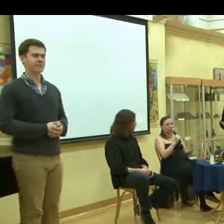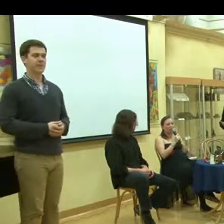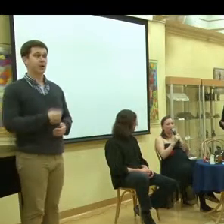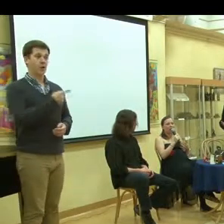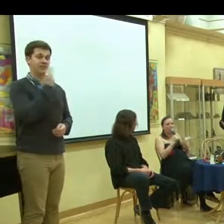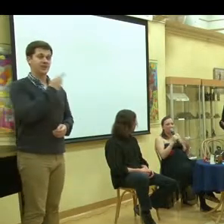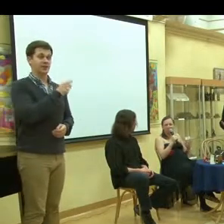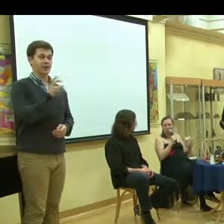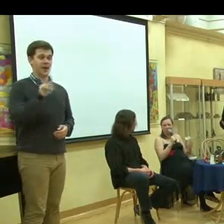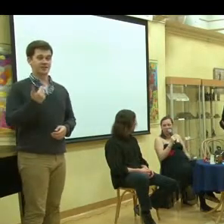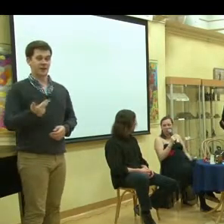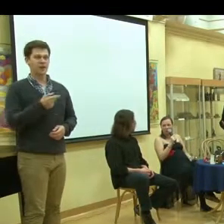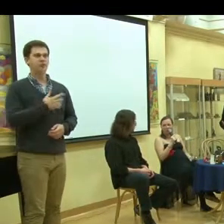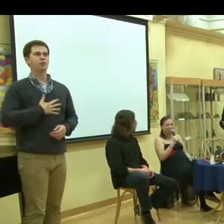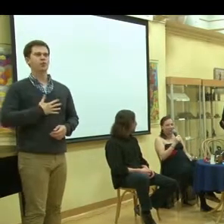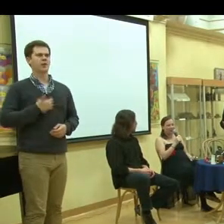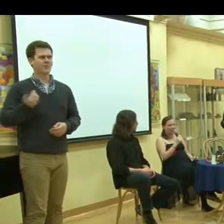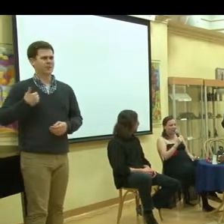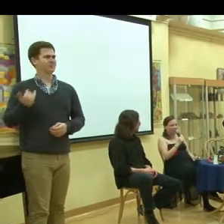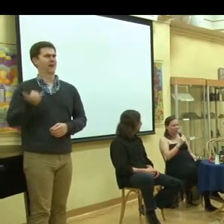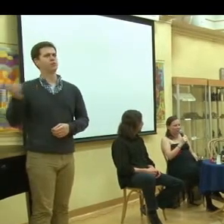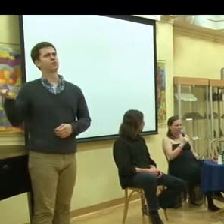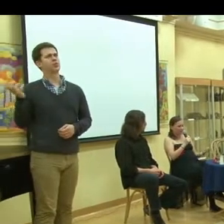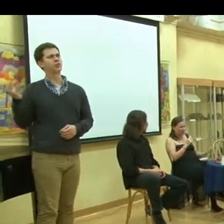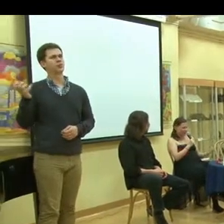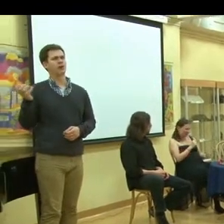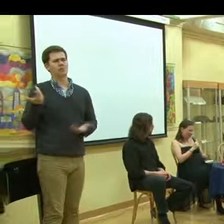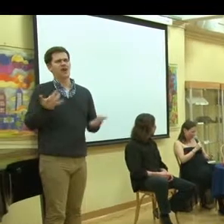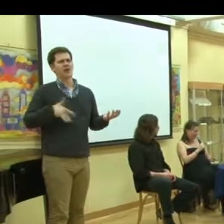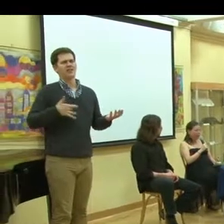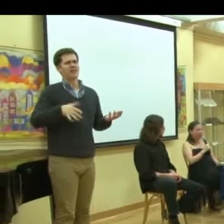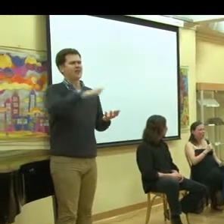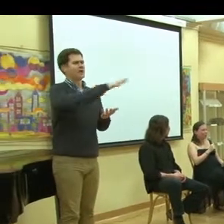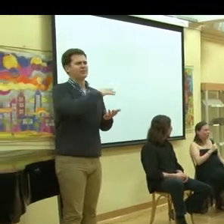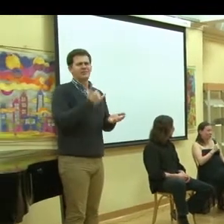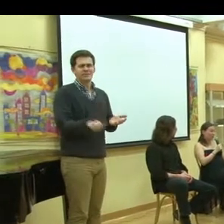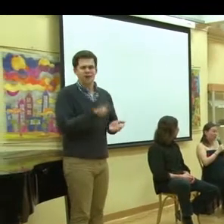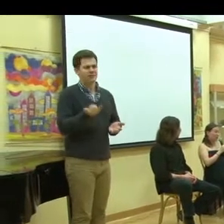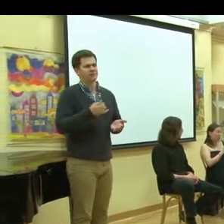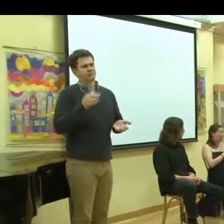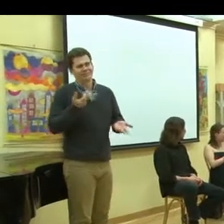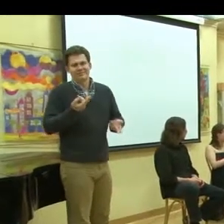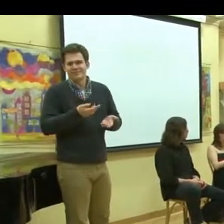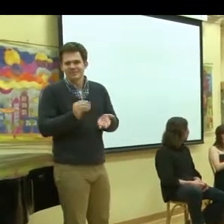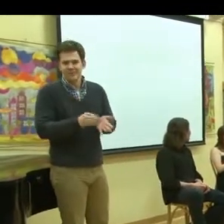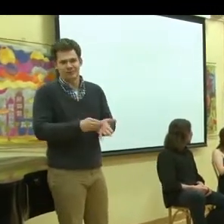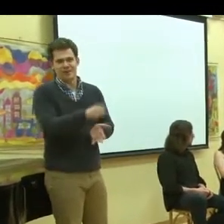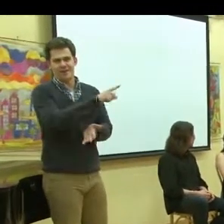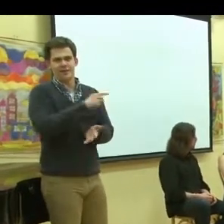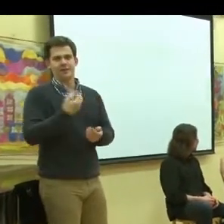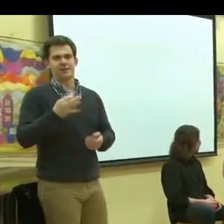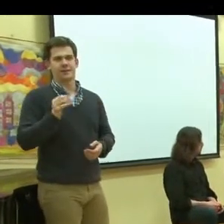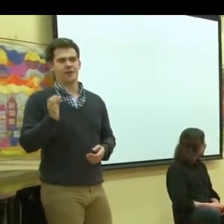czuje, że on to tango ma od momentu, kiedy się urodził, tak? Jest Argentyńczykiem, więc u nich jakby to tango gdzieś pulsuje pewnie w krwi. Porque